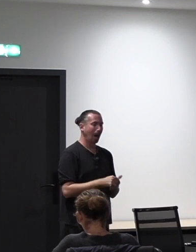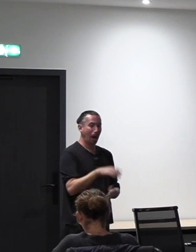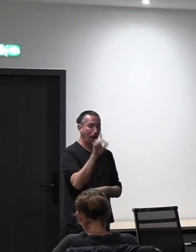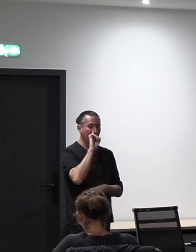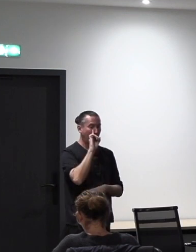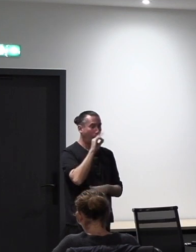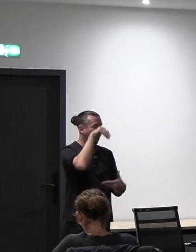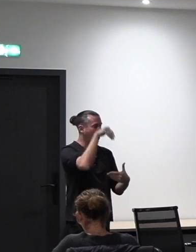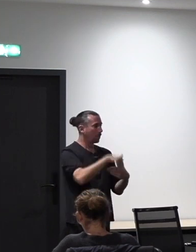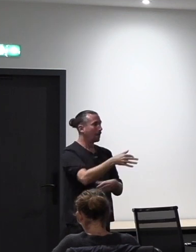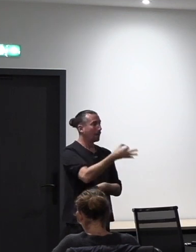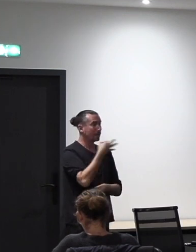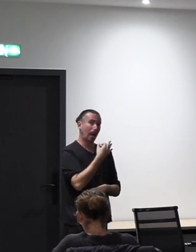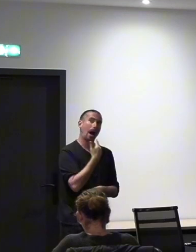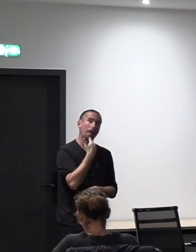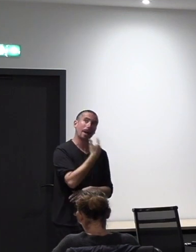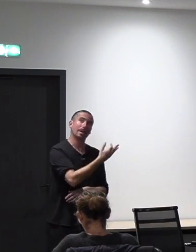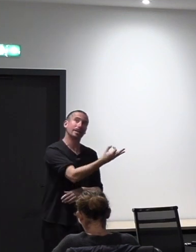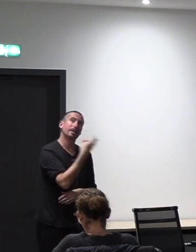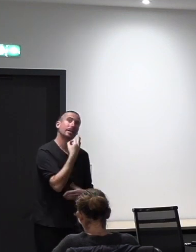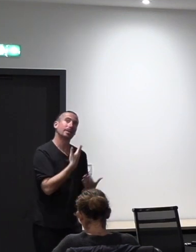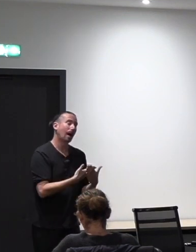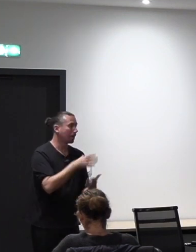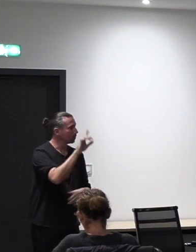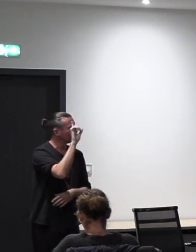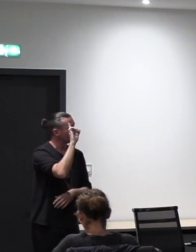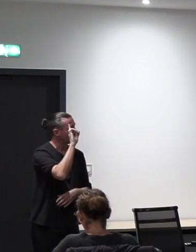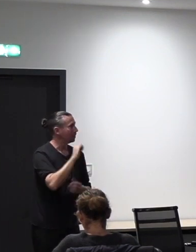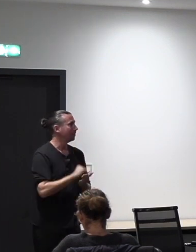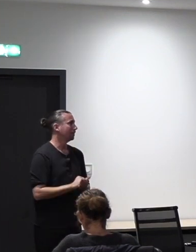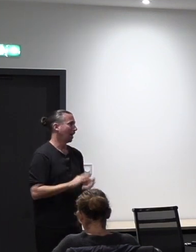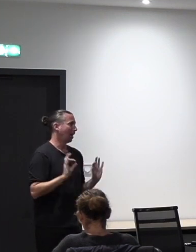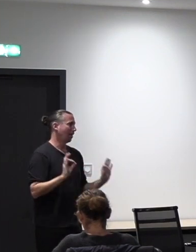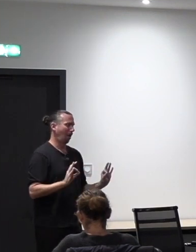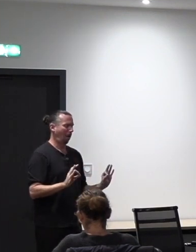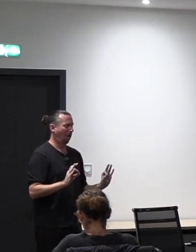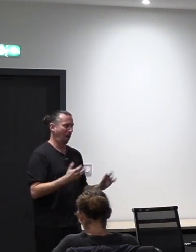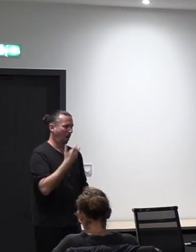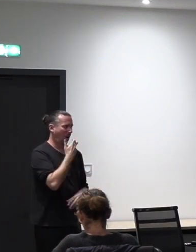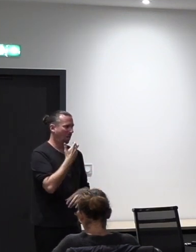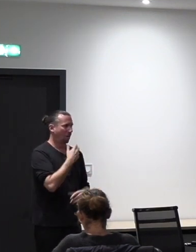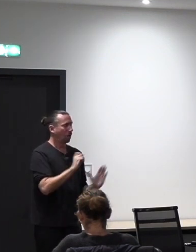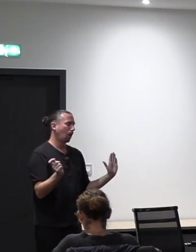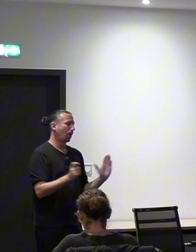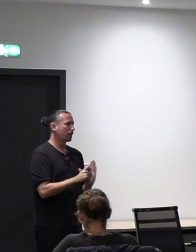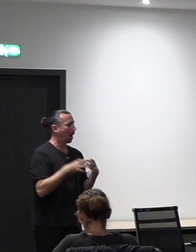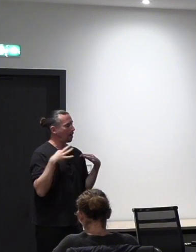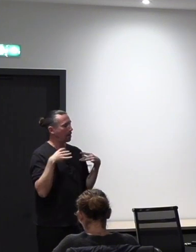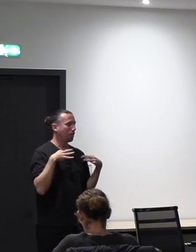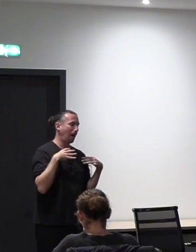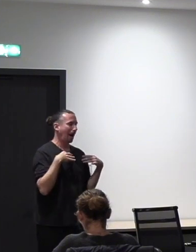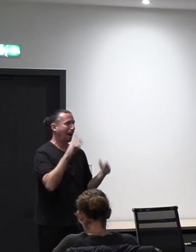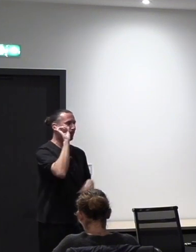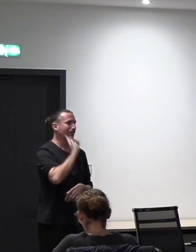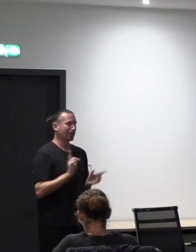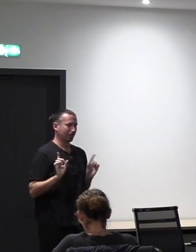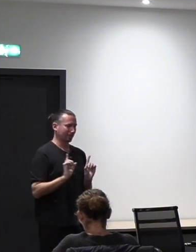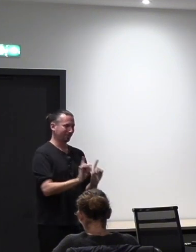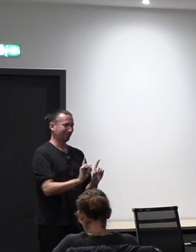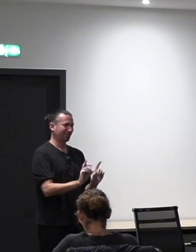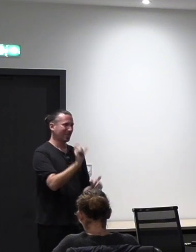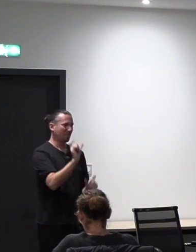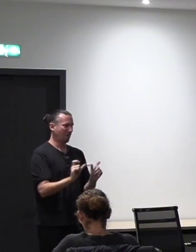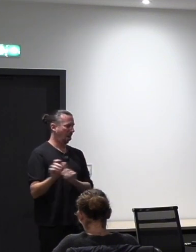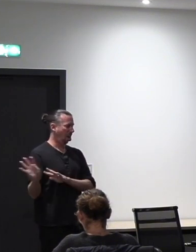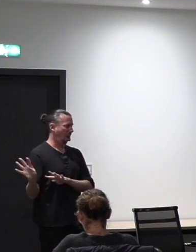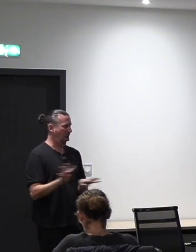disant merci d'avoir dit ça, parce que moi, ce qui m'horripile, c'est quand je me promène avec ma fille, c'est le regard des gens.